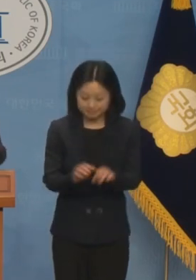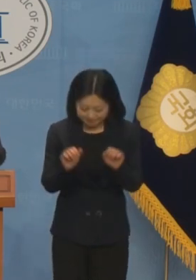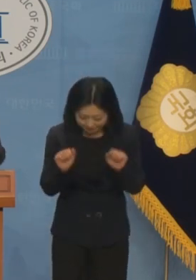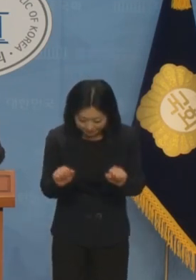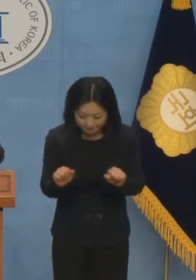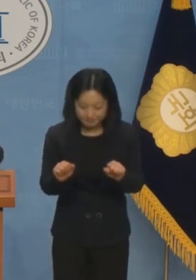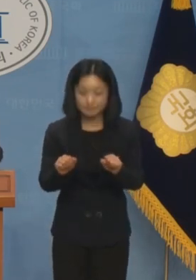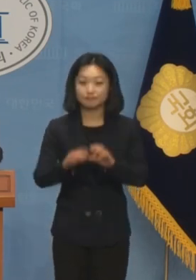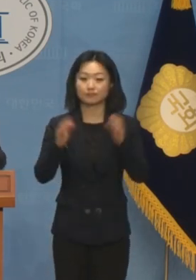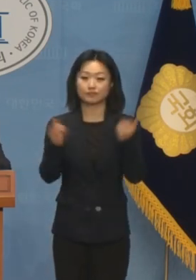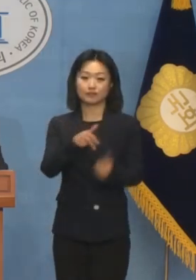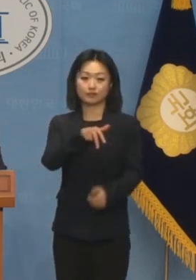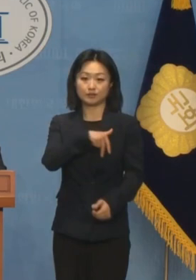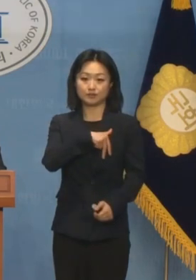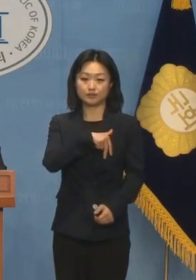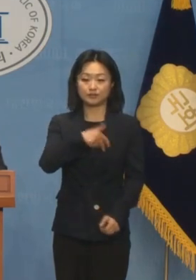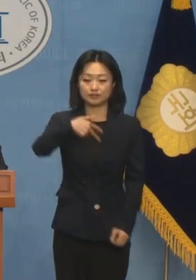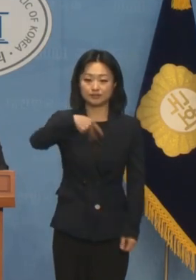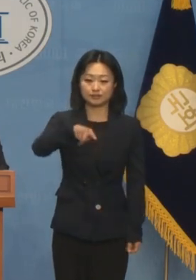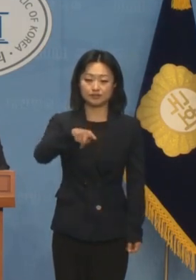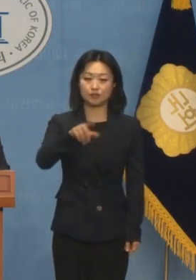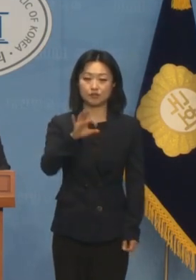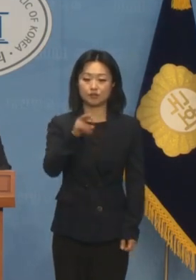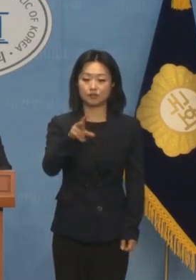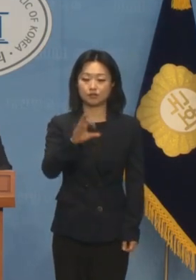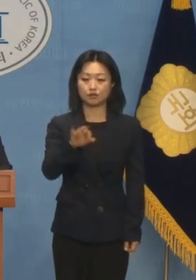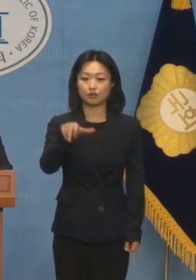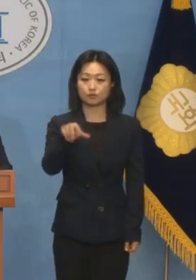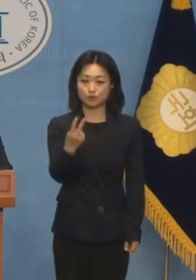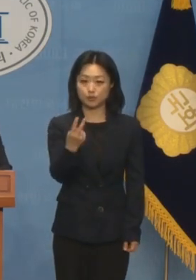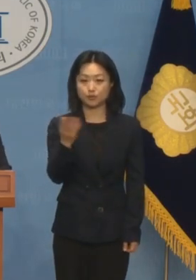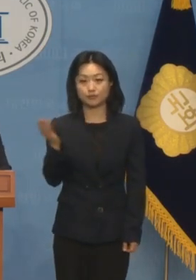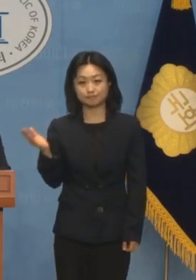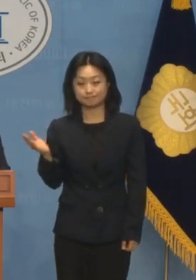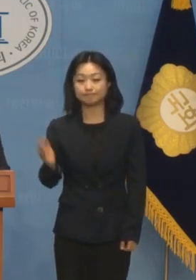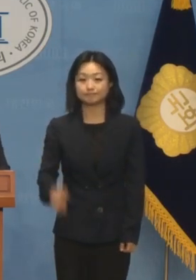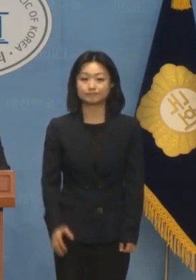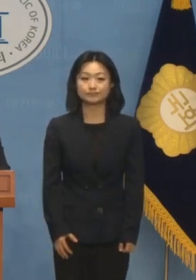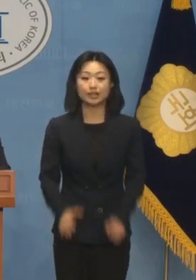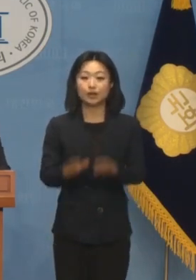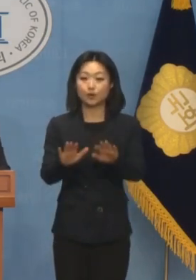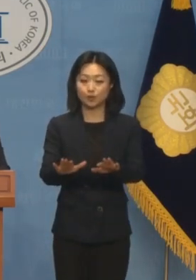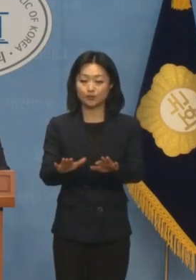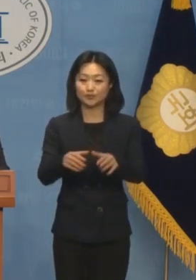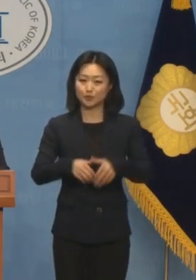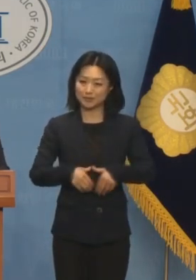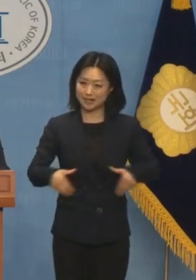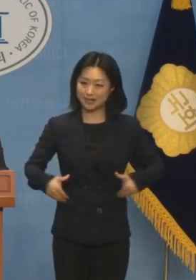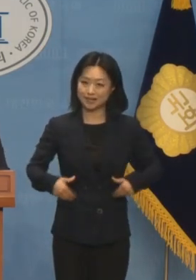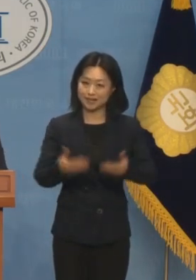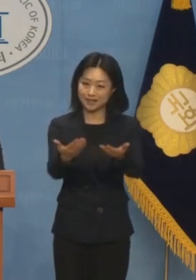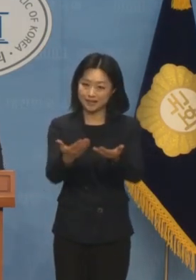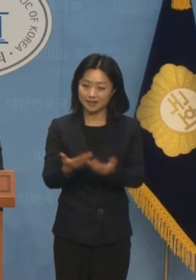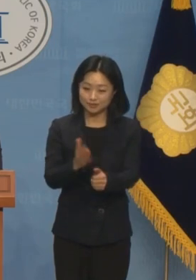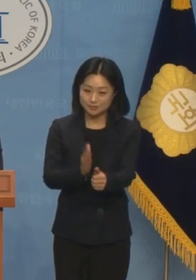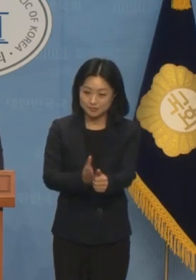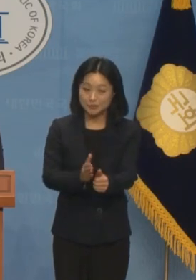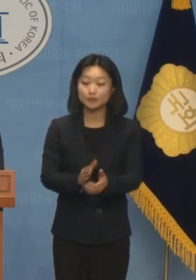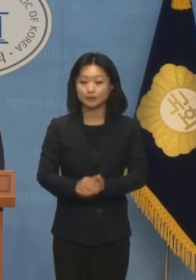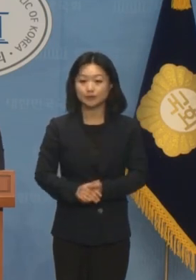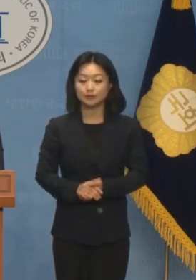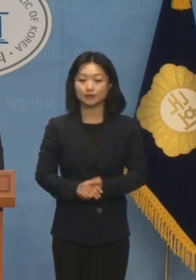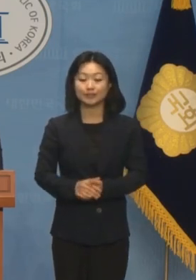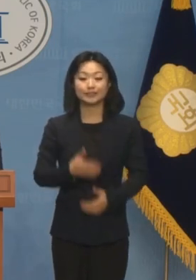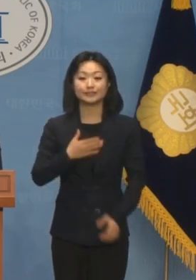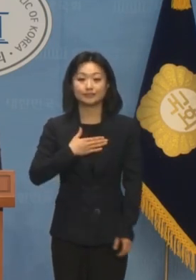안녕하세요. 국회의원 서영교입니다. 제가 오늘은 조금 양해를 구할 일이 생겼습니다.